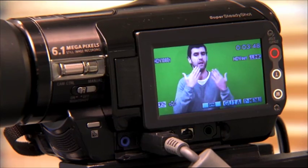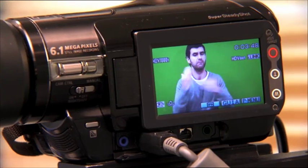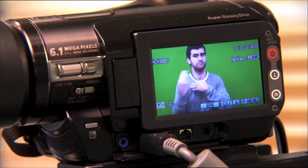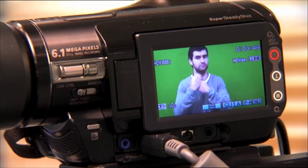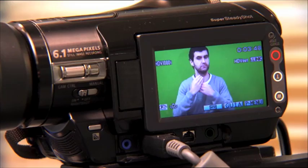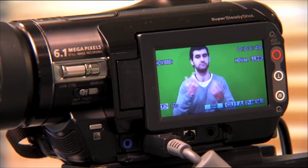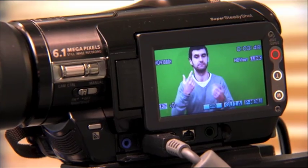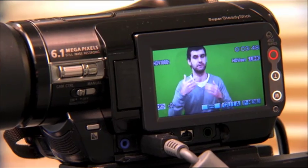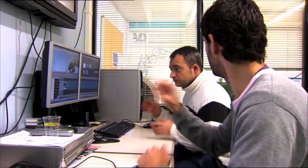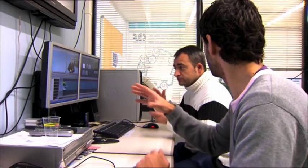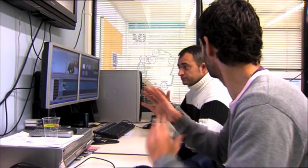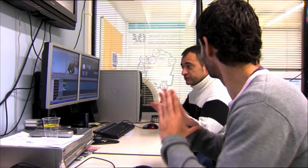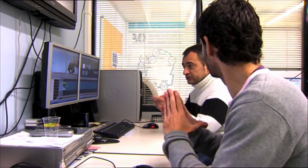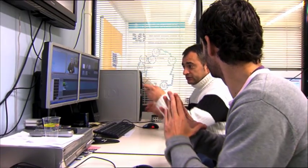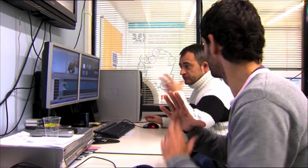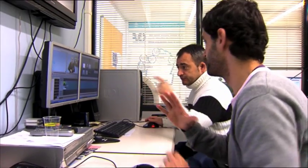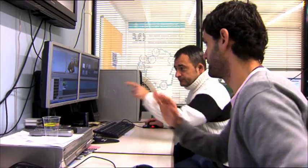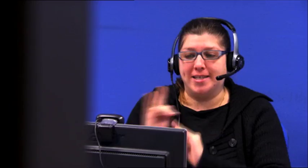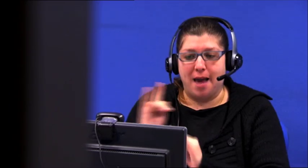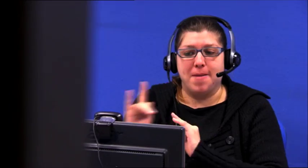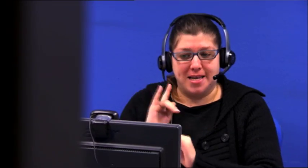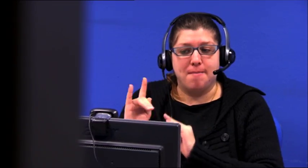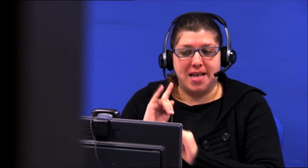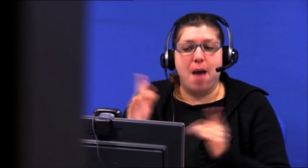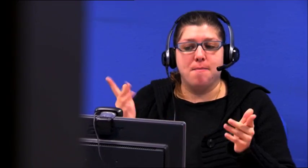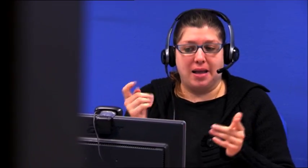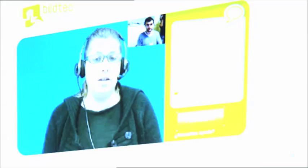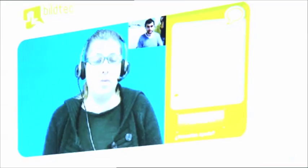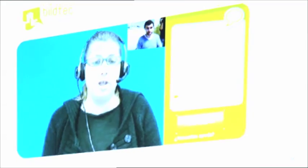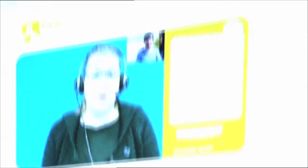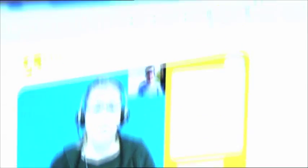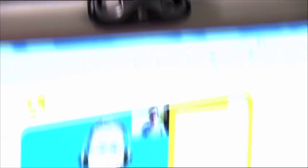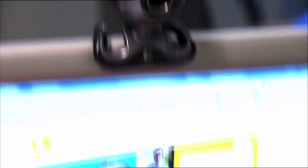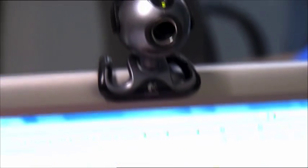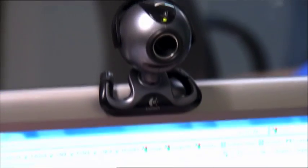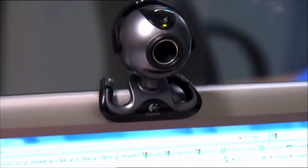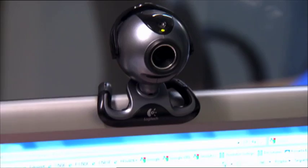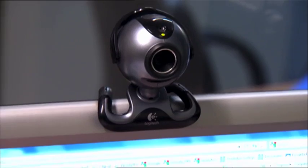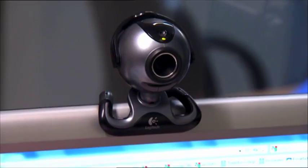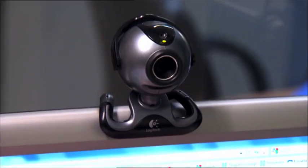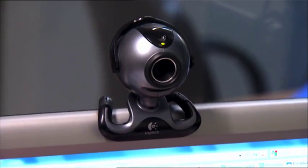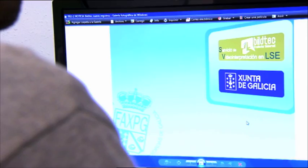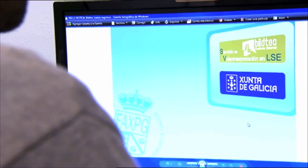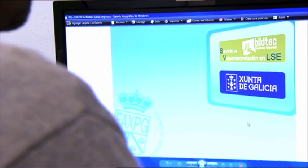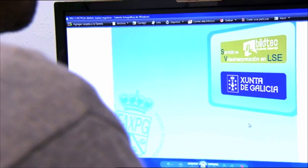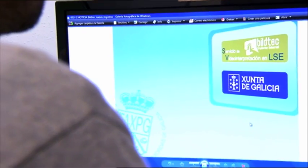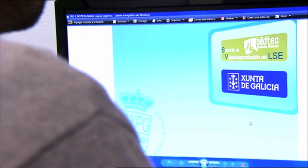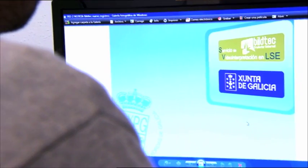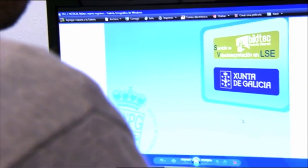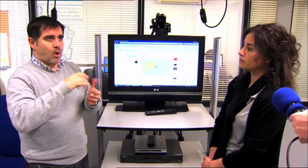Pastor. Grazas a Biltec, as persoas xordas gañan en independencia e comodidade ao poder comunicar na súa propia lingua de signos sen